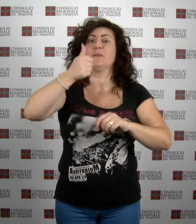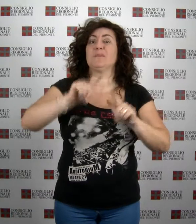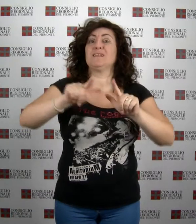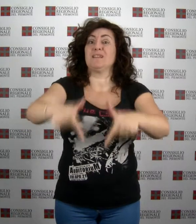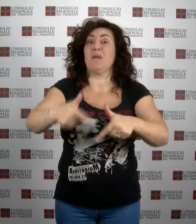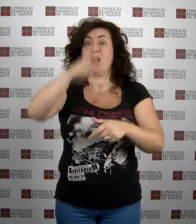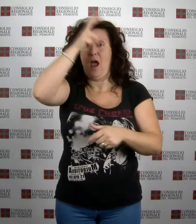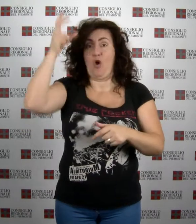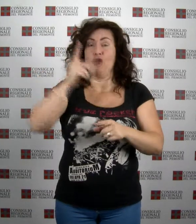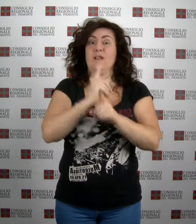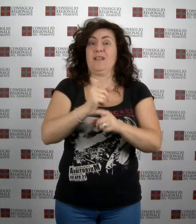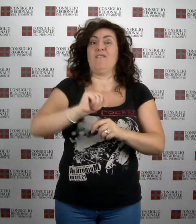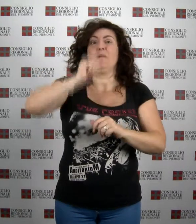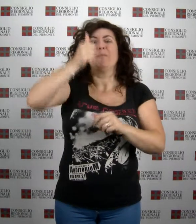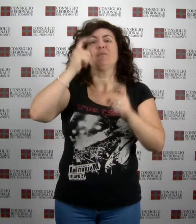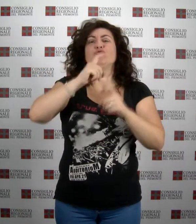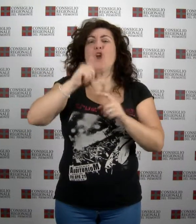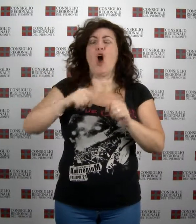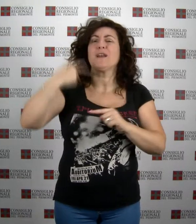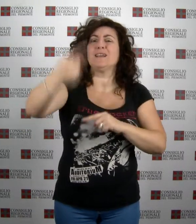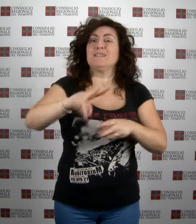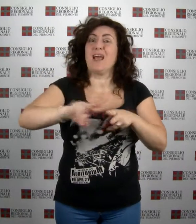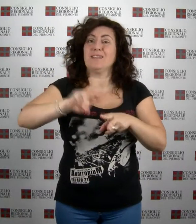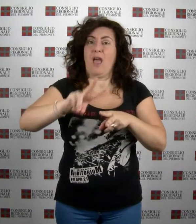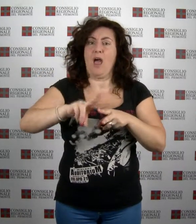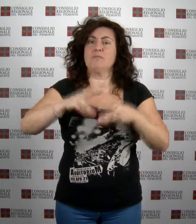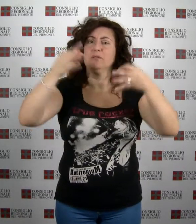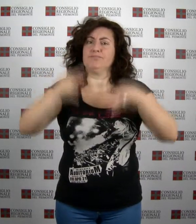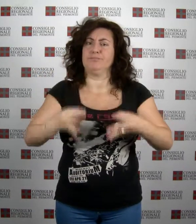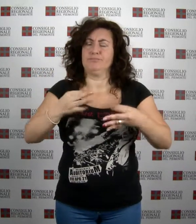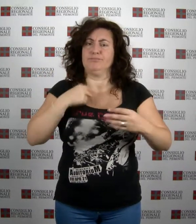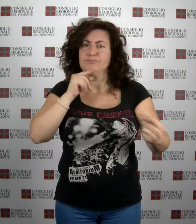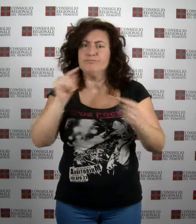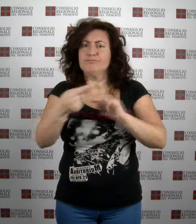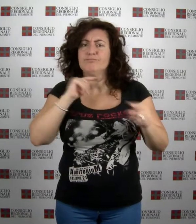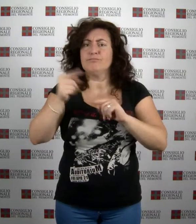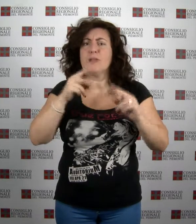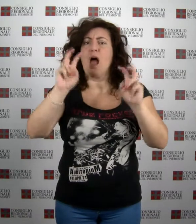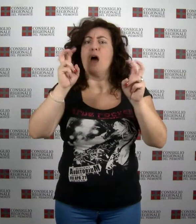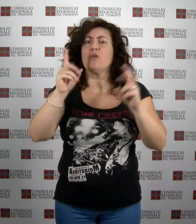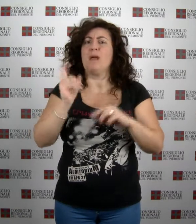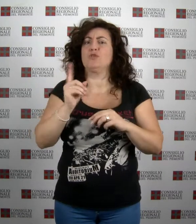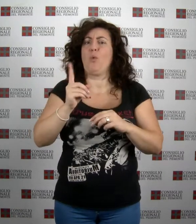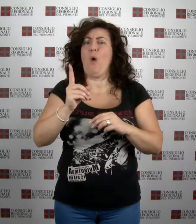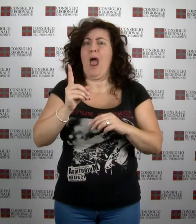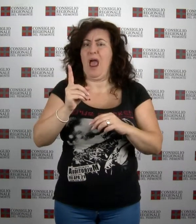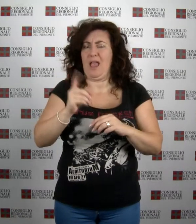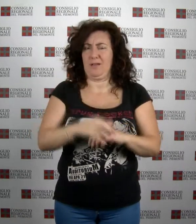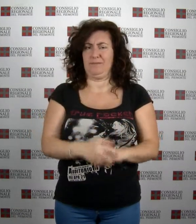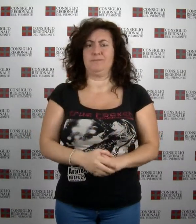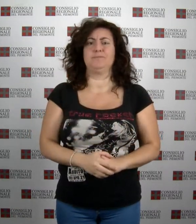si riunirà nei primi giorni di settembre per stabilire gli argomenti da trattare nella prima seduta del Consiglio regionale dopo la pausa estiva.